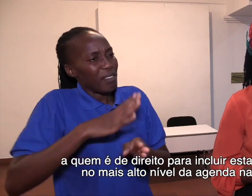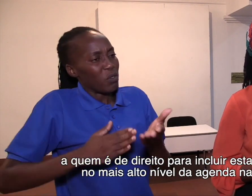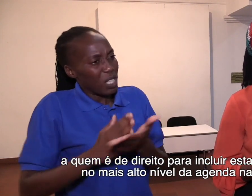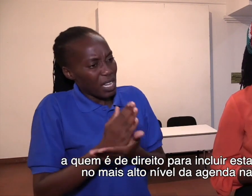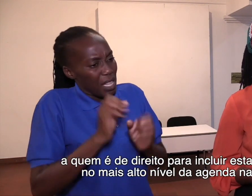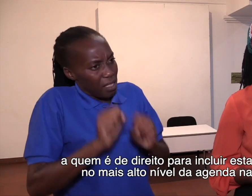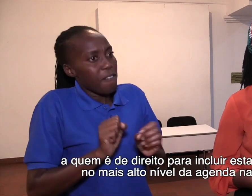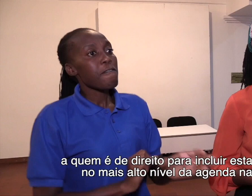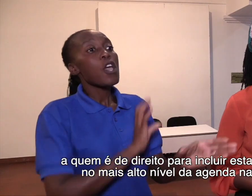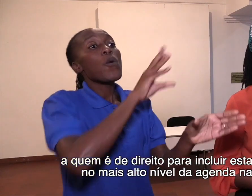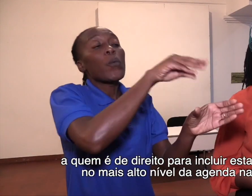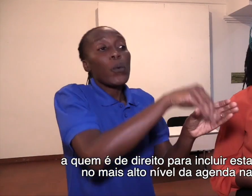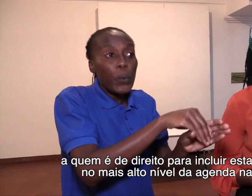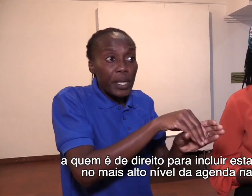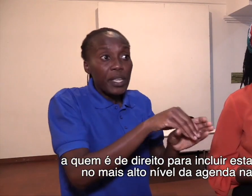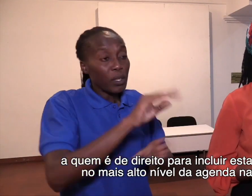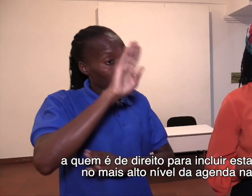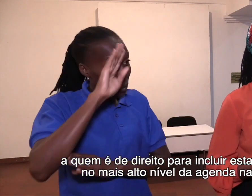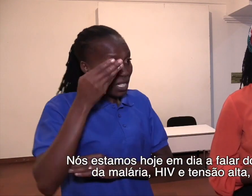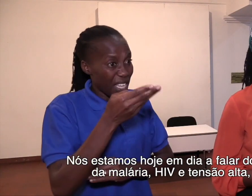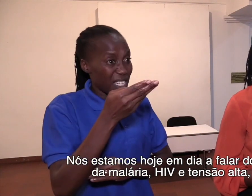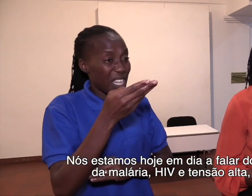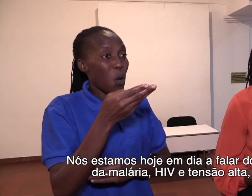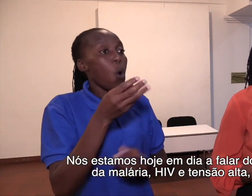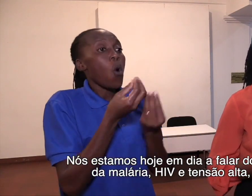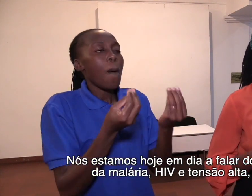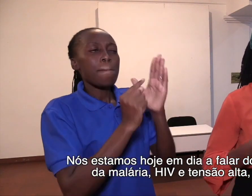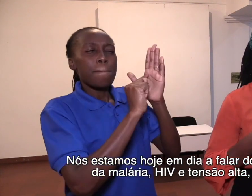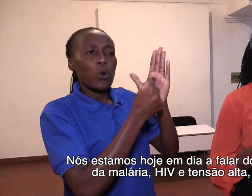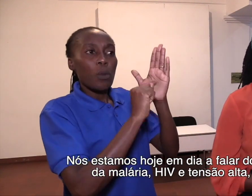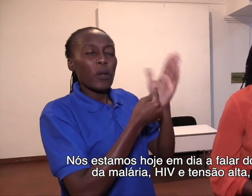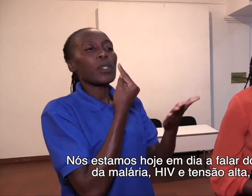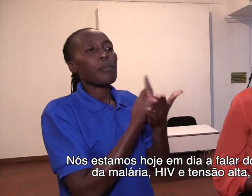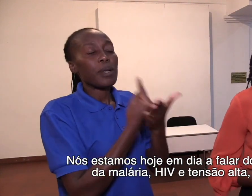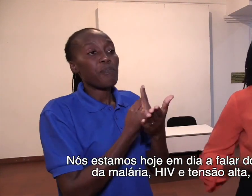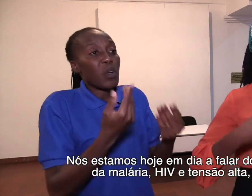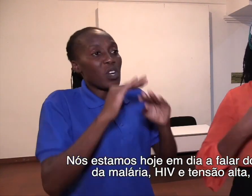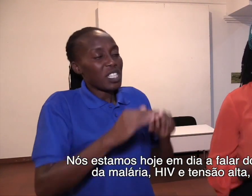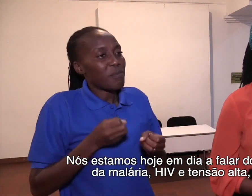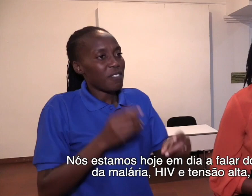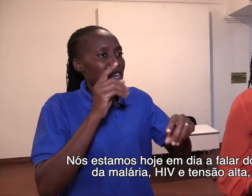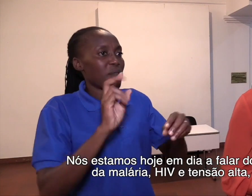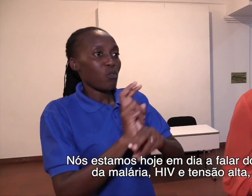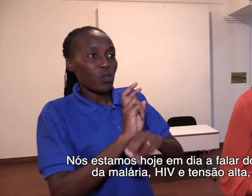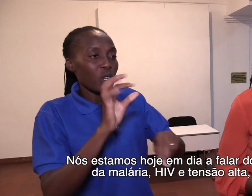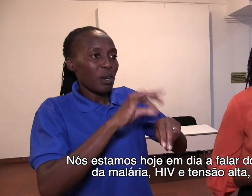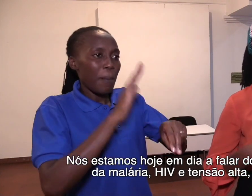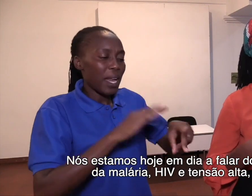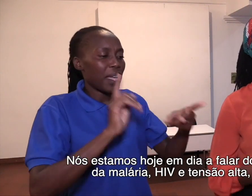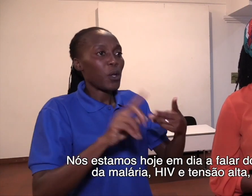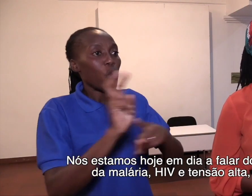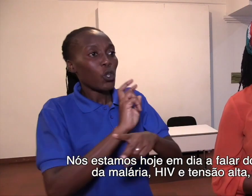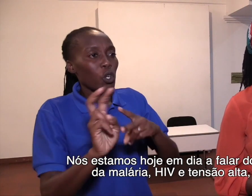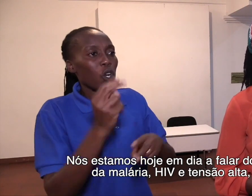doenças no mais alto nível da agenda nacional. Nós estamos hoje muitas vezes a falar do controle da malária, do controle do HIV,